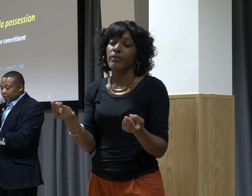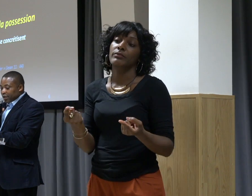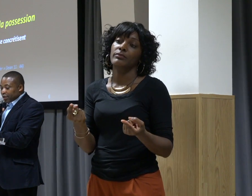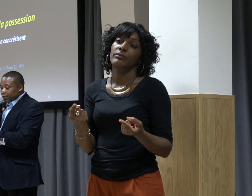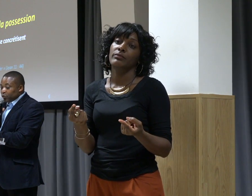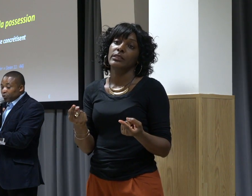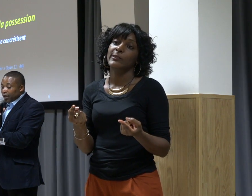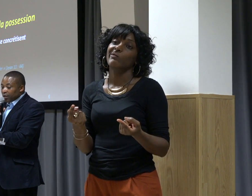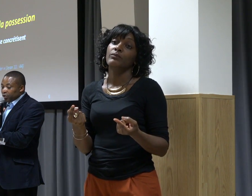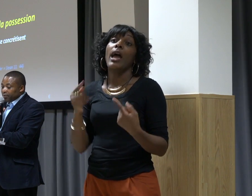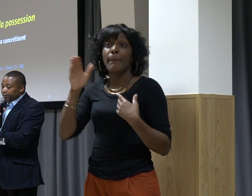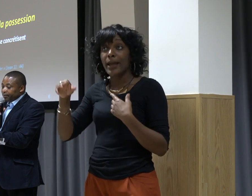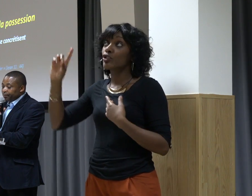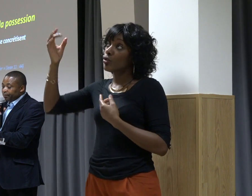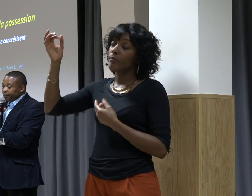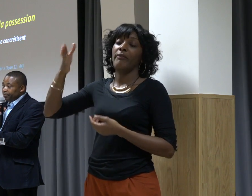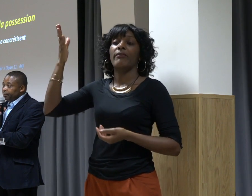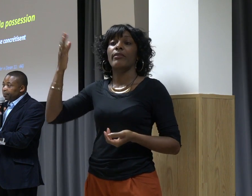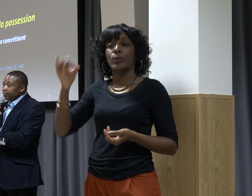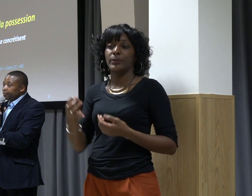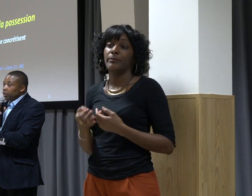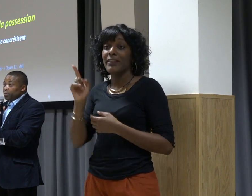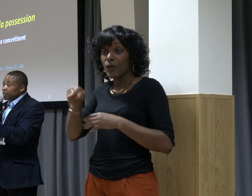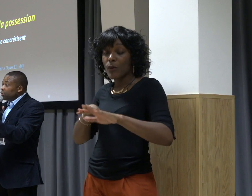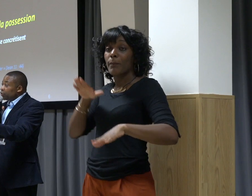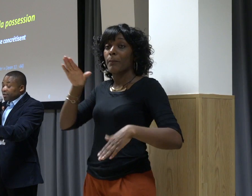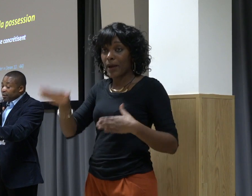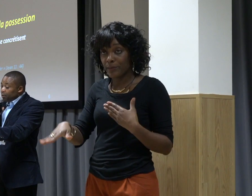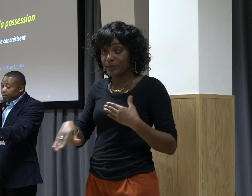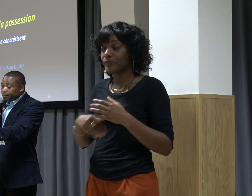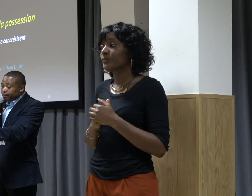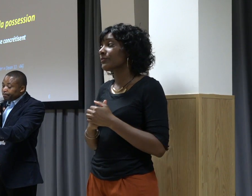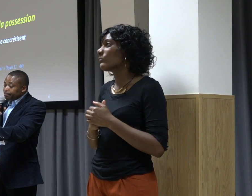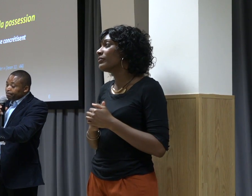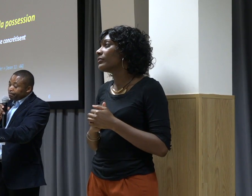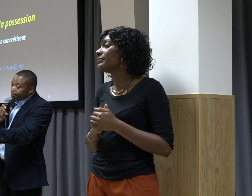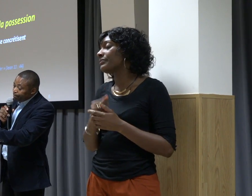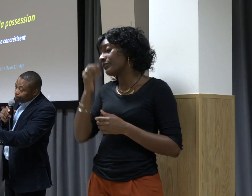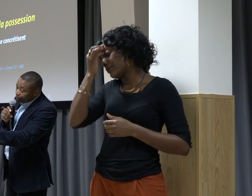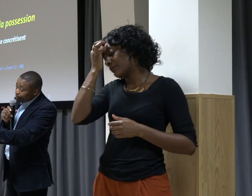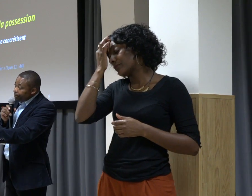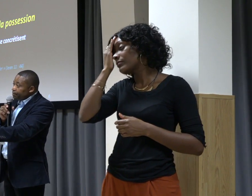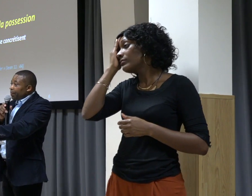Ensuite, Dieu a agi. Je prendrai un autre exemple.